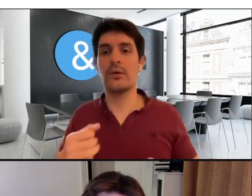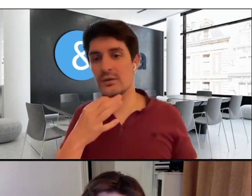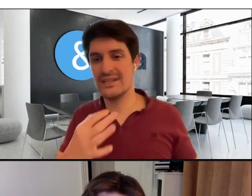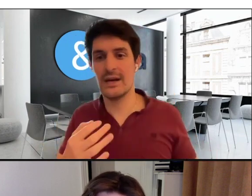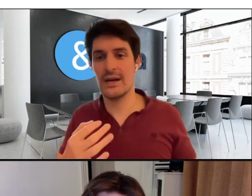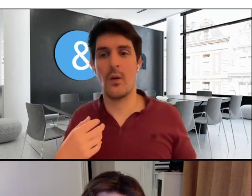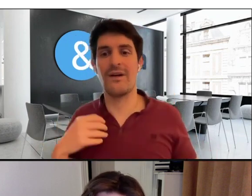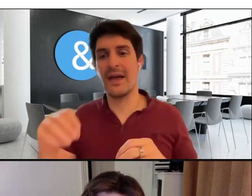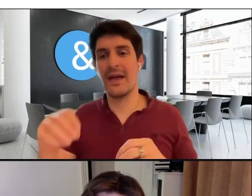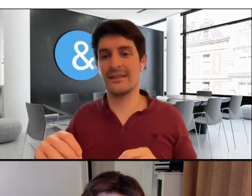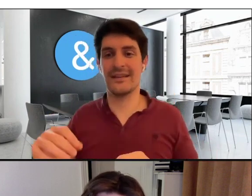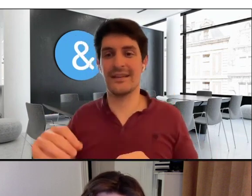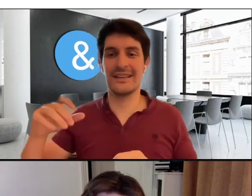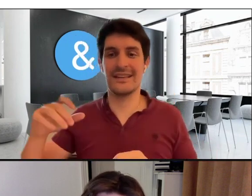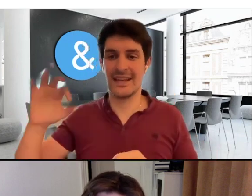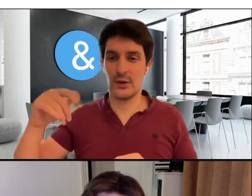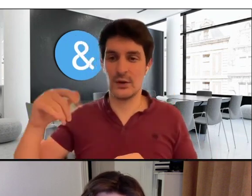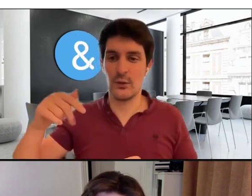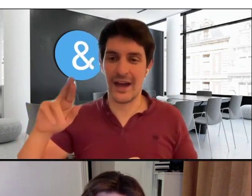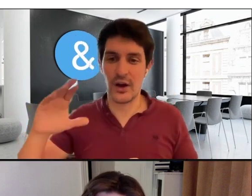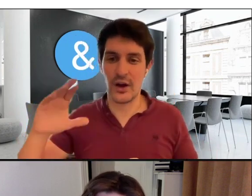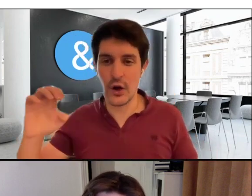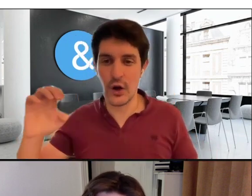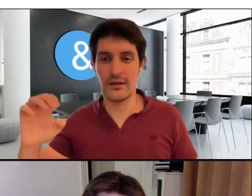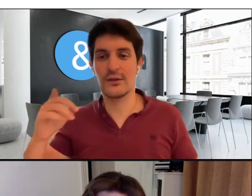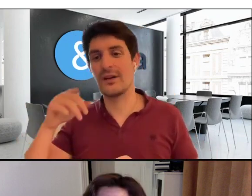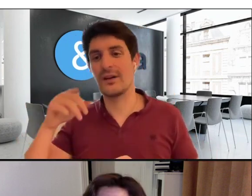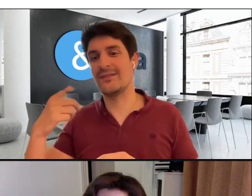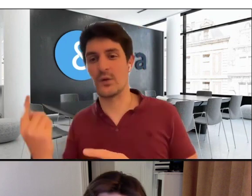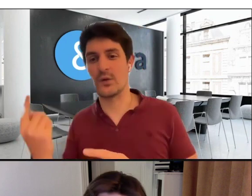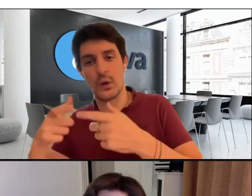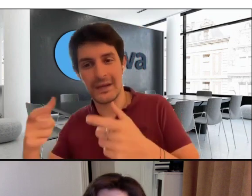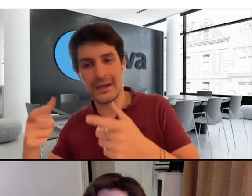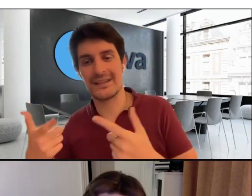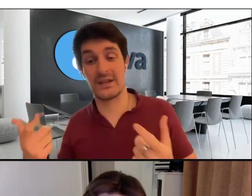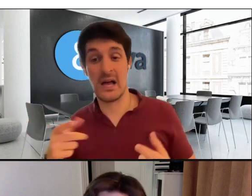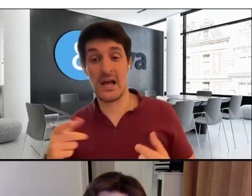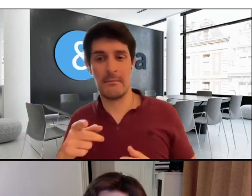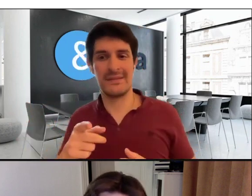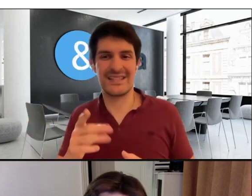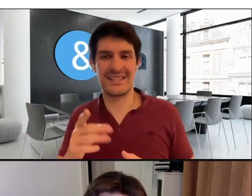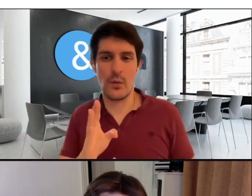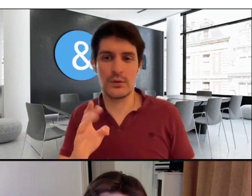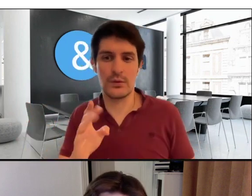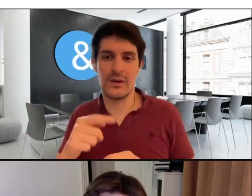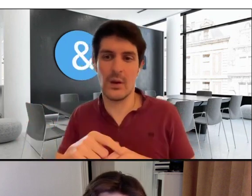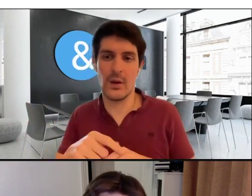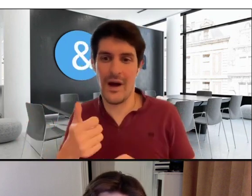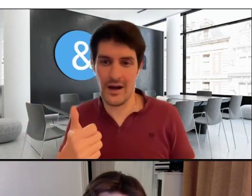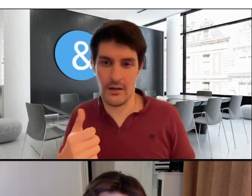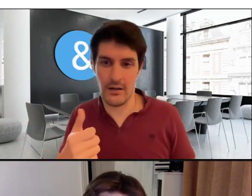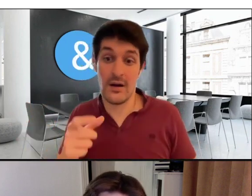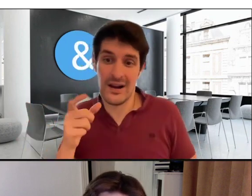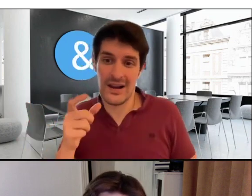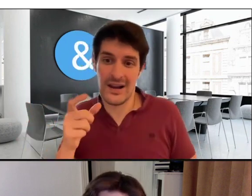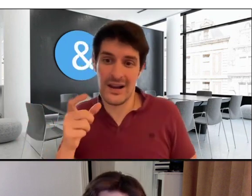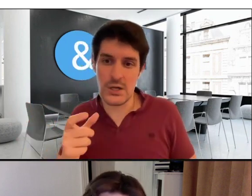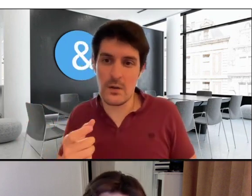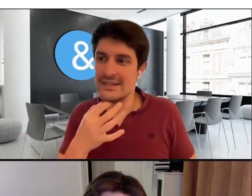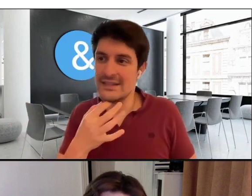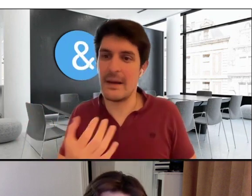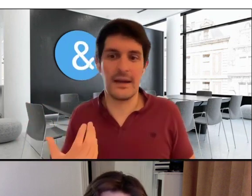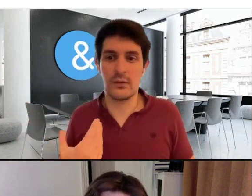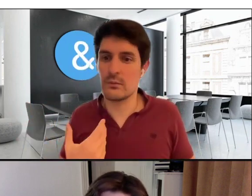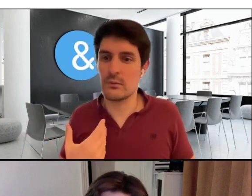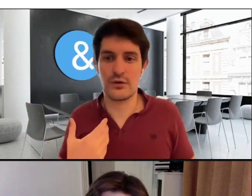dire, on va mettre QR code dans différentes entreprises et tout ça. Ça, c'était le besoin numéro 1. Les gens disent, bah,